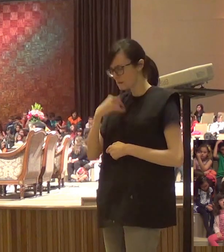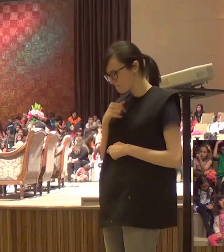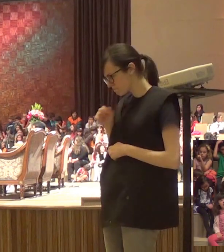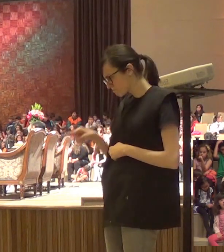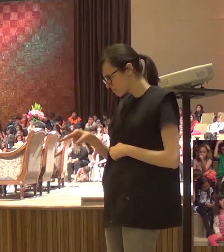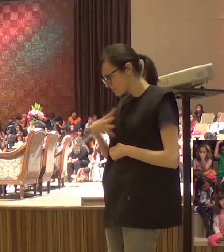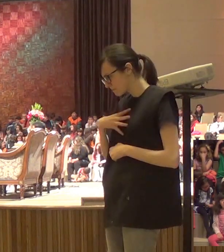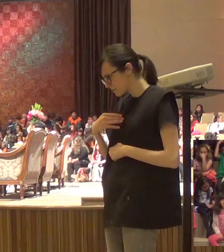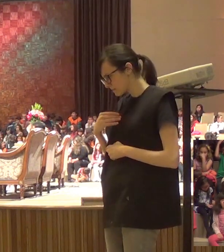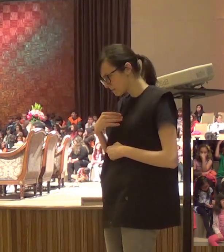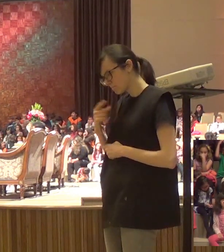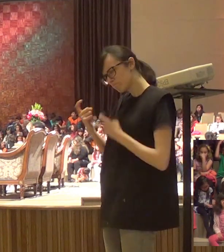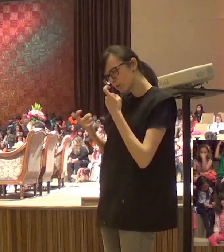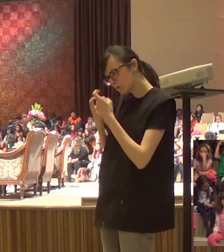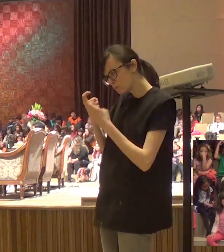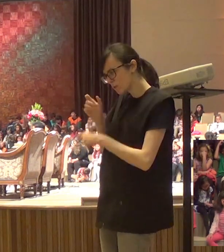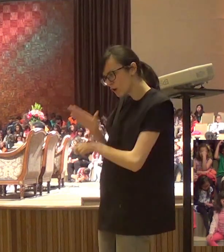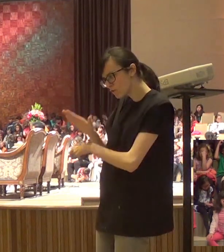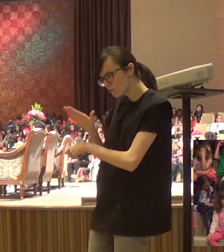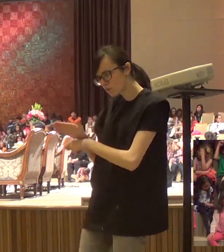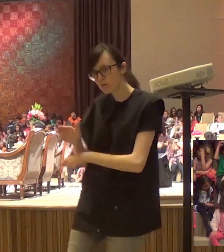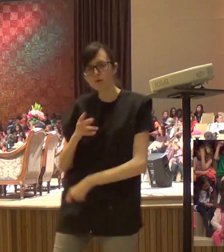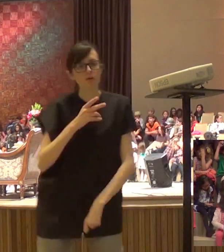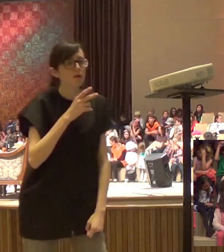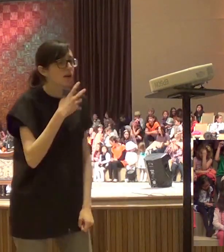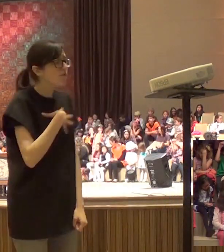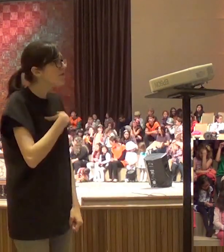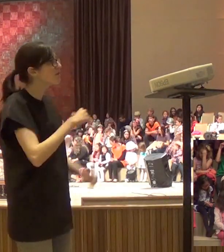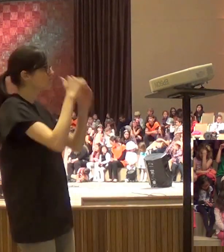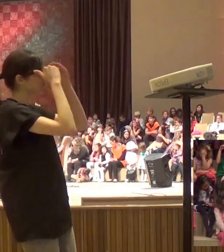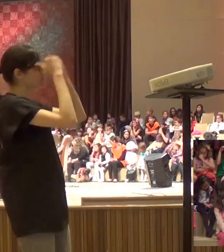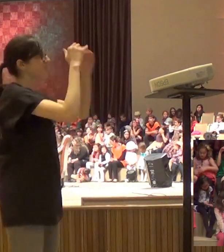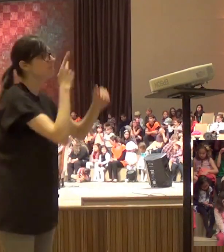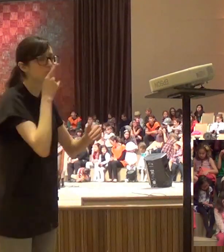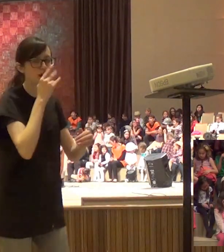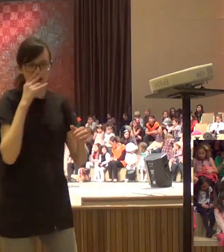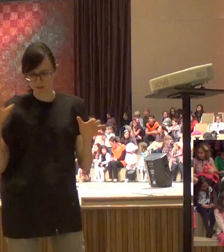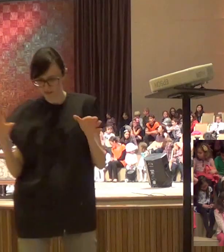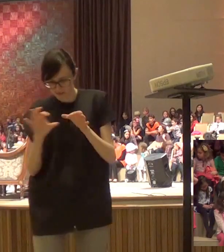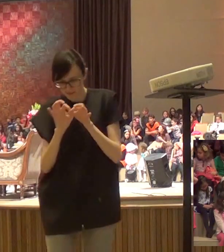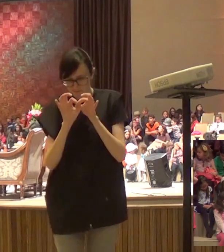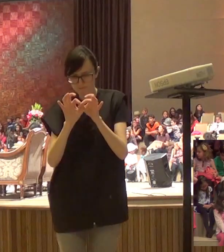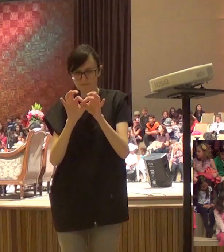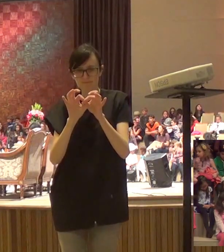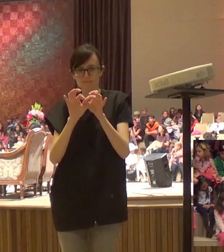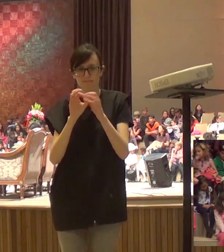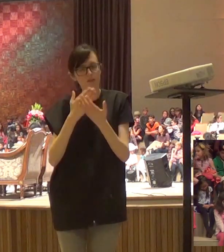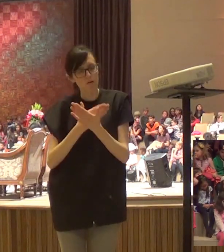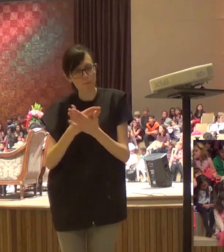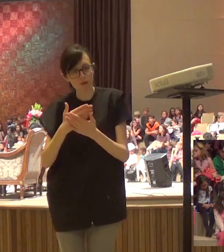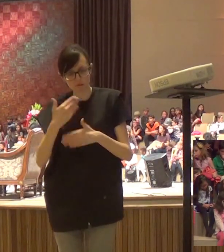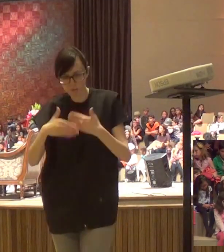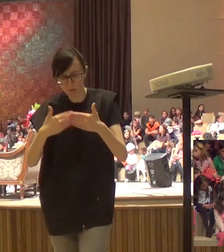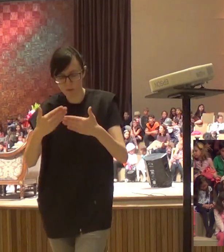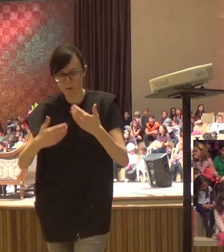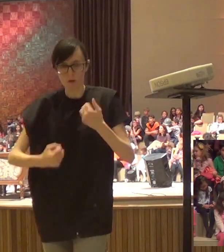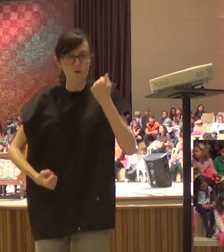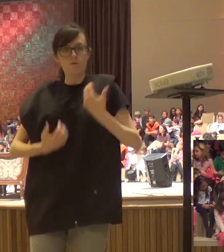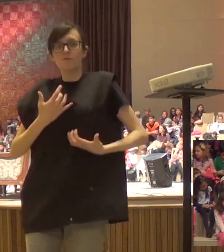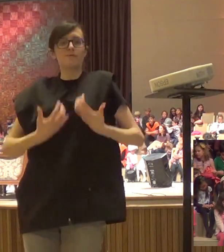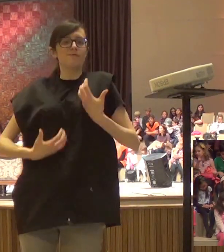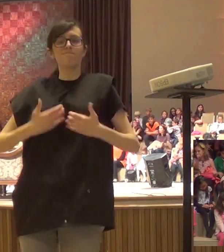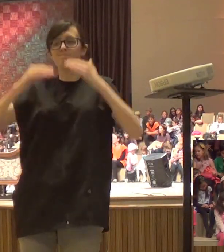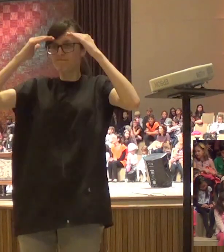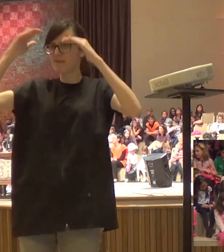avivamento do Senhor está chegando no nosso coração. É quando isso começa a acontecer. O coração dos pais se volta ao coração dos